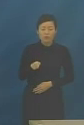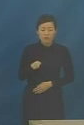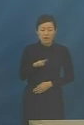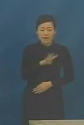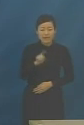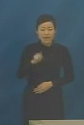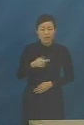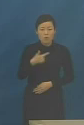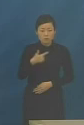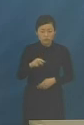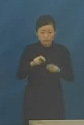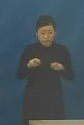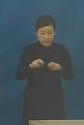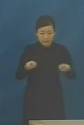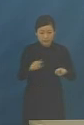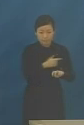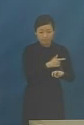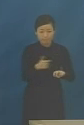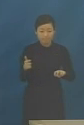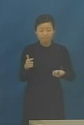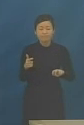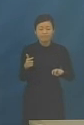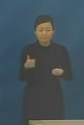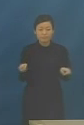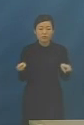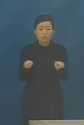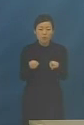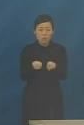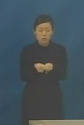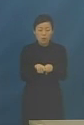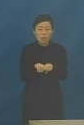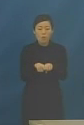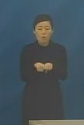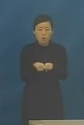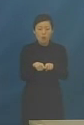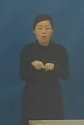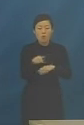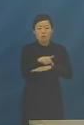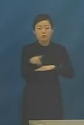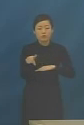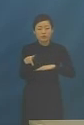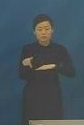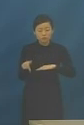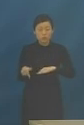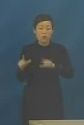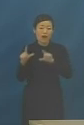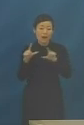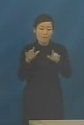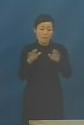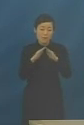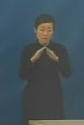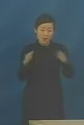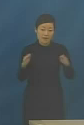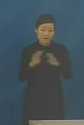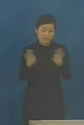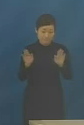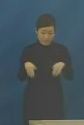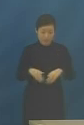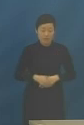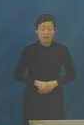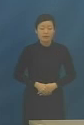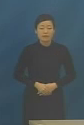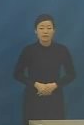などを含めた共同プロジェクトの発表会がございましたまあそれに